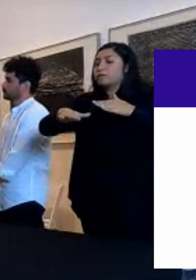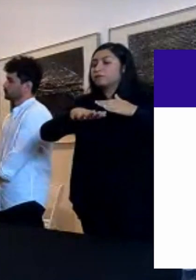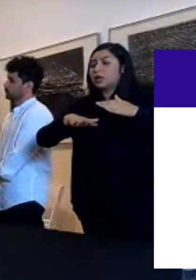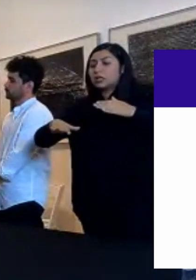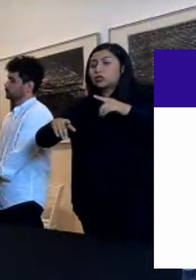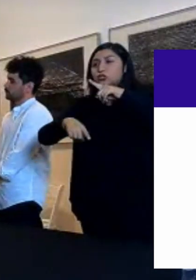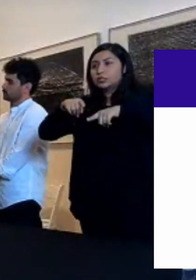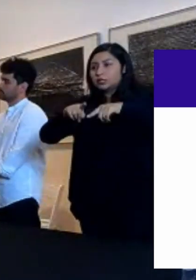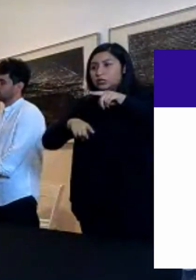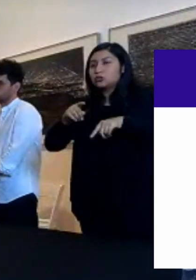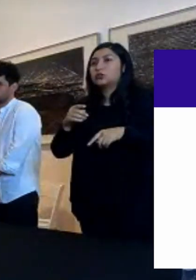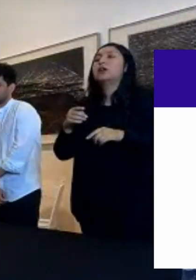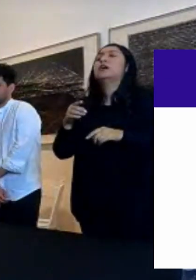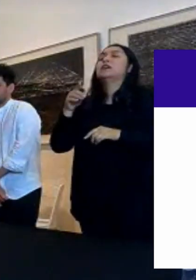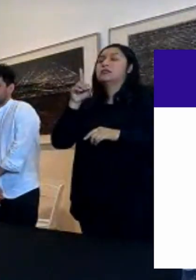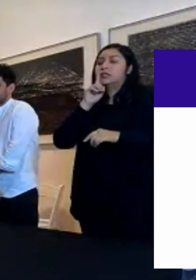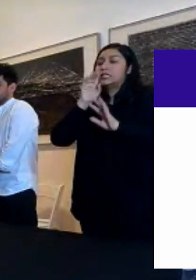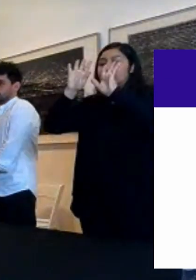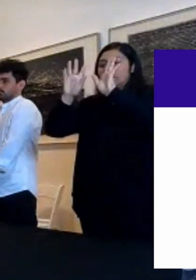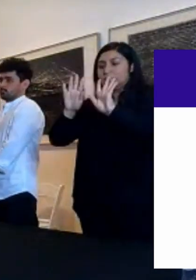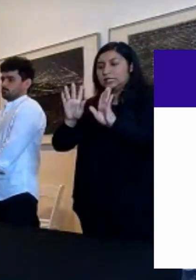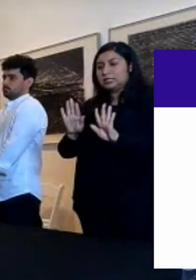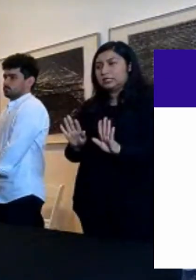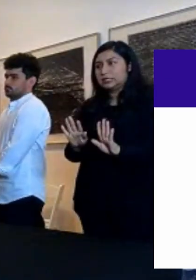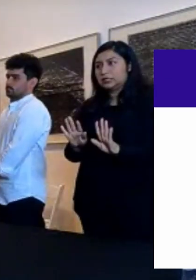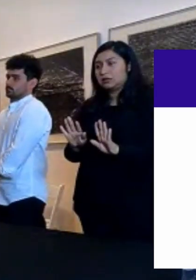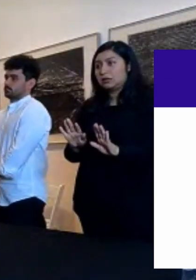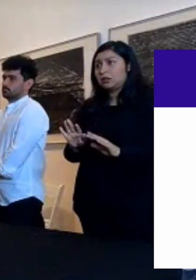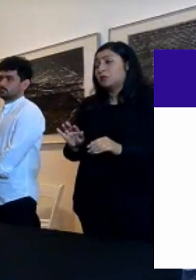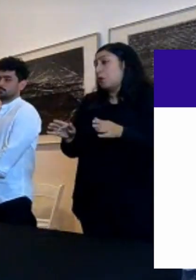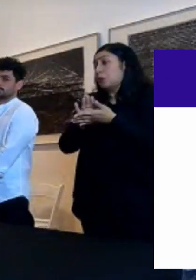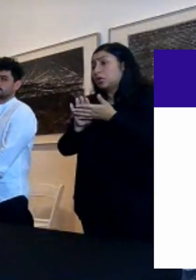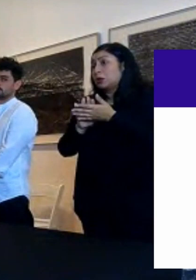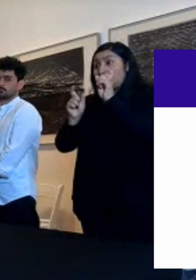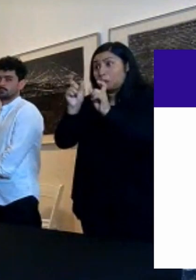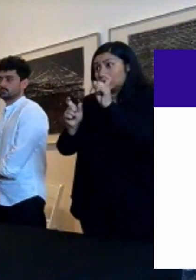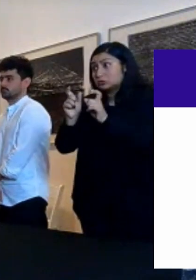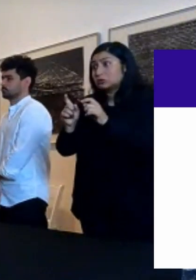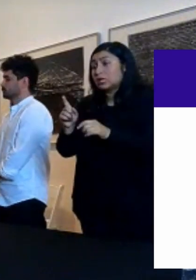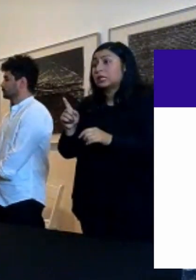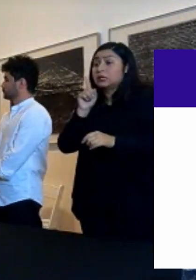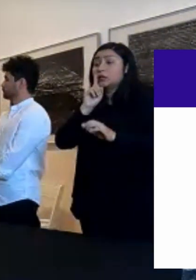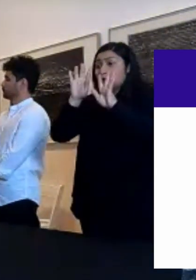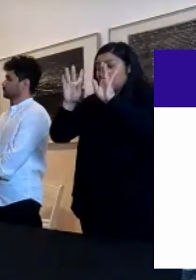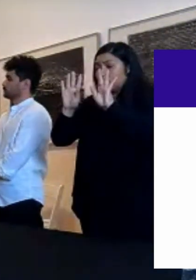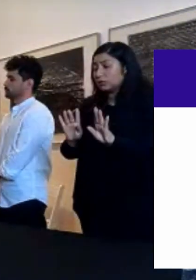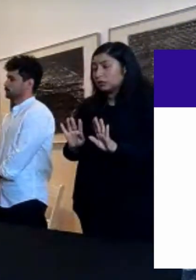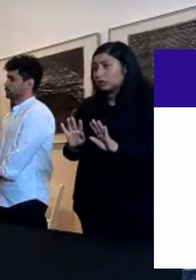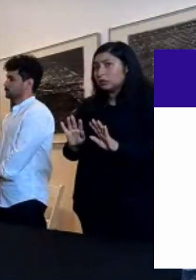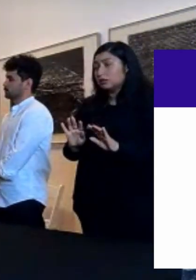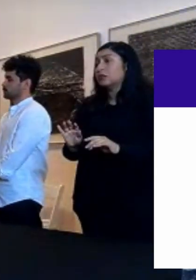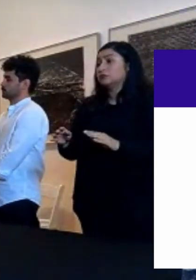tienen perfiles también. Así como uno como persona también tiene un cierto perfil y uno de alguna manera construye su identidad, creo que los barrios